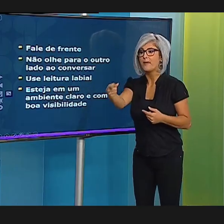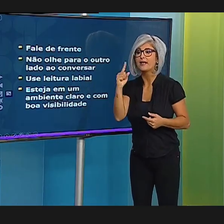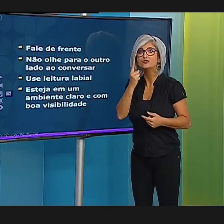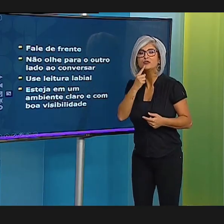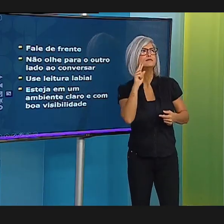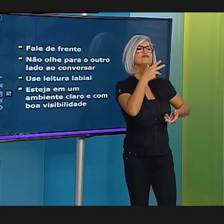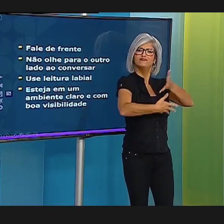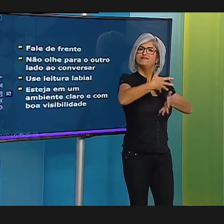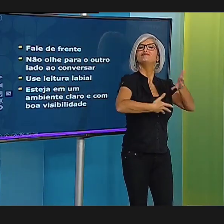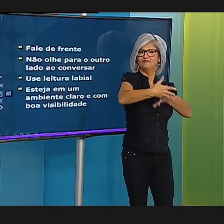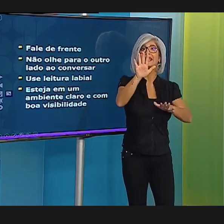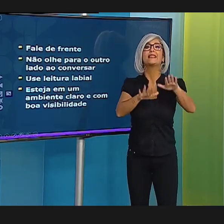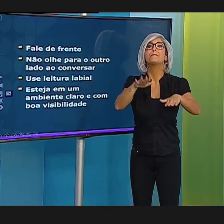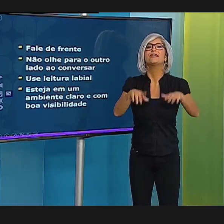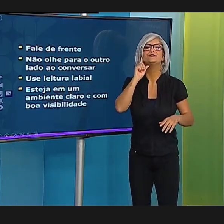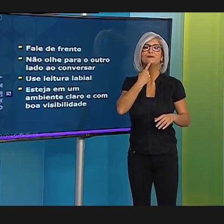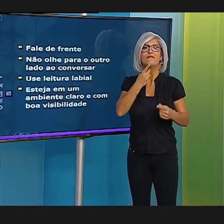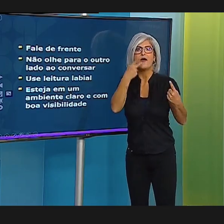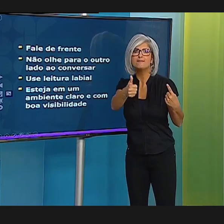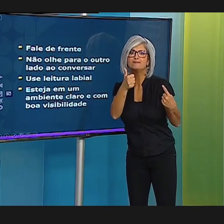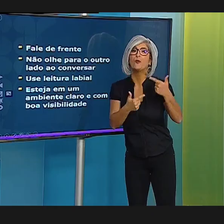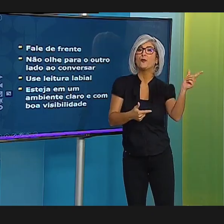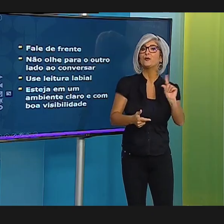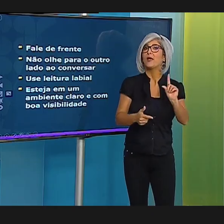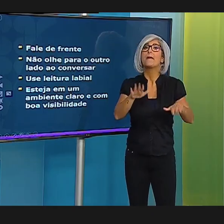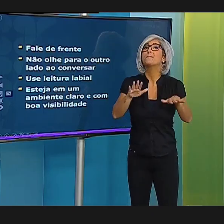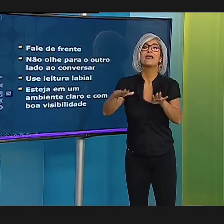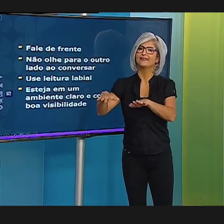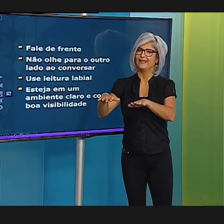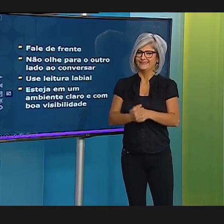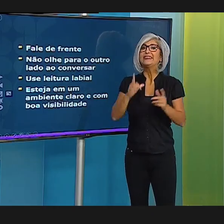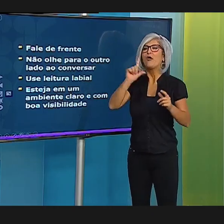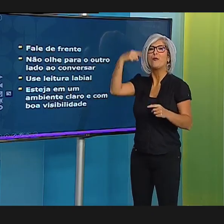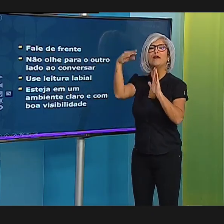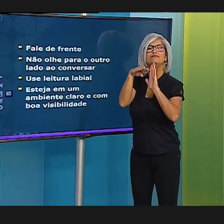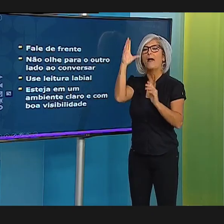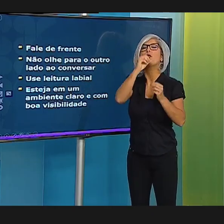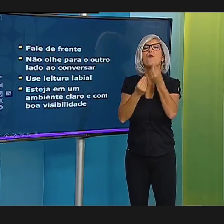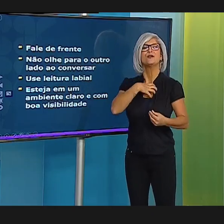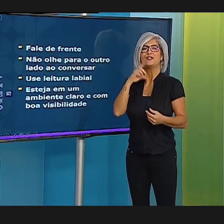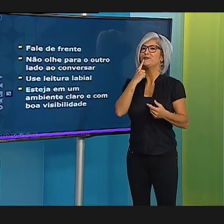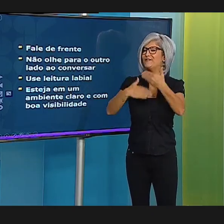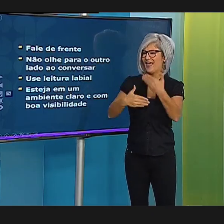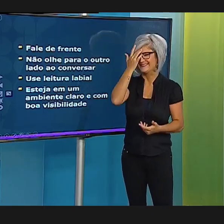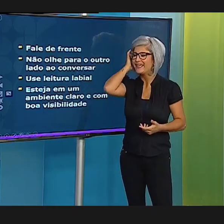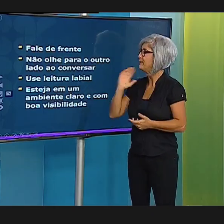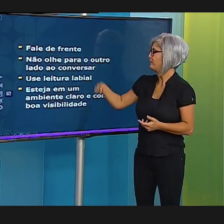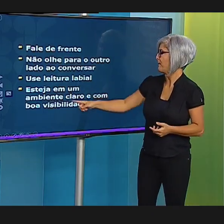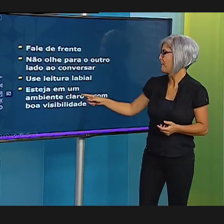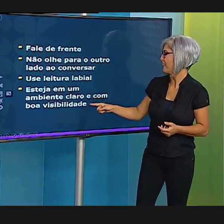exemplo, eu oralizo. Eu sinalizo. Alguns surdos apenas falam, outros apenas sinalizam. Então, é uma característica muito particular. Mais pra frente vocês vão conhecer